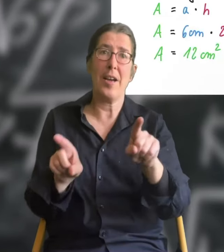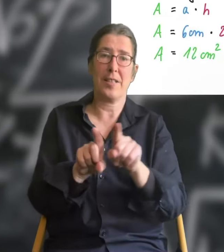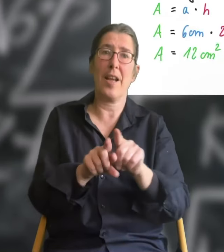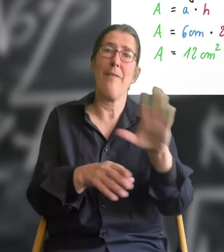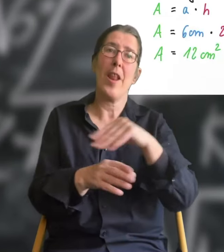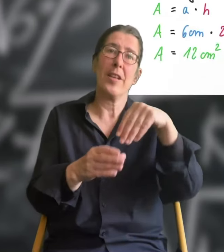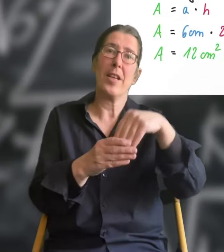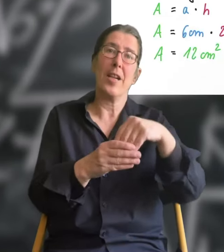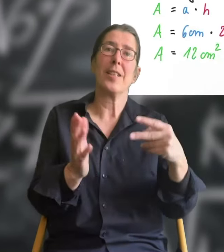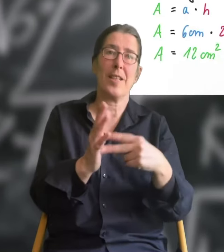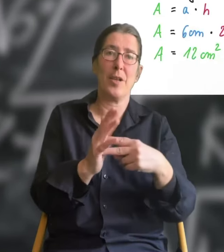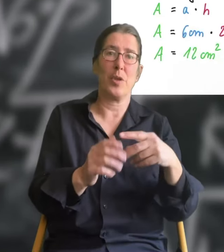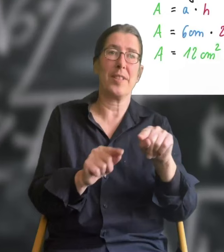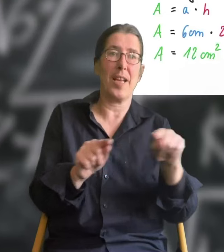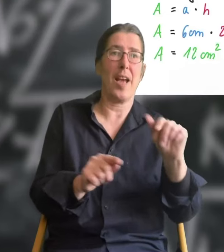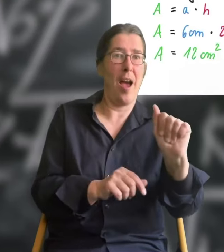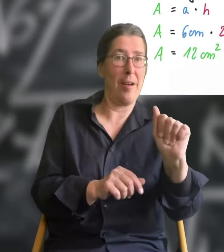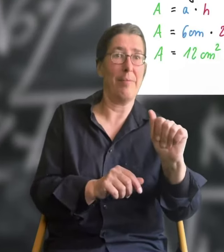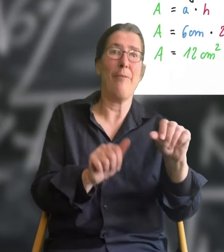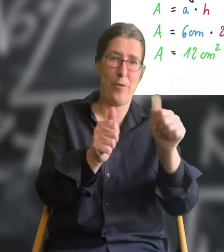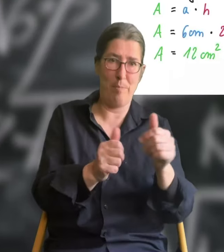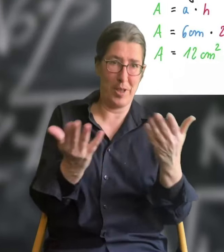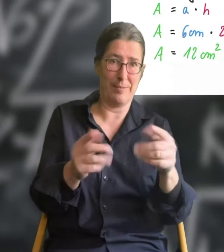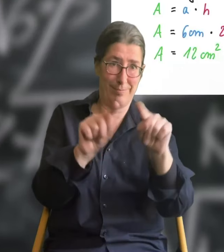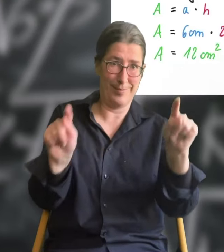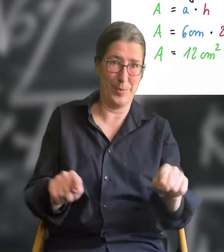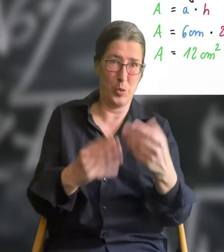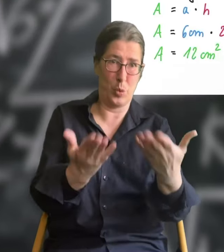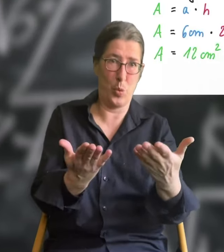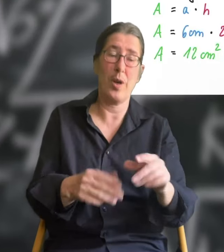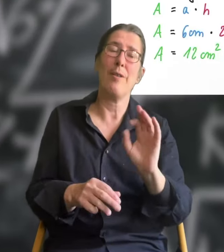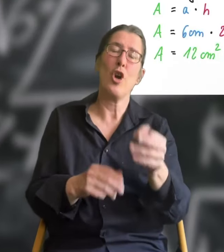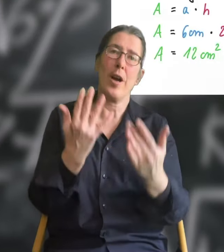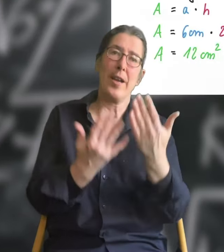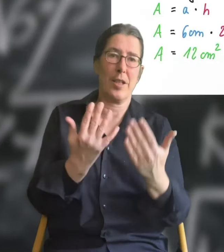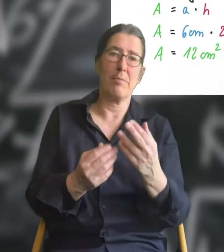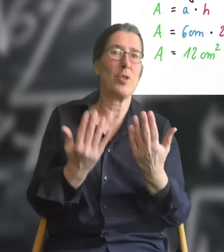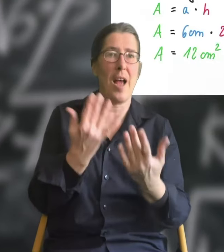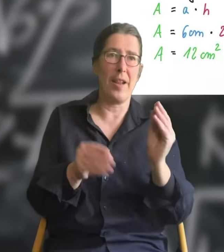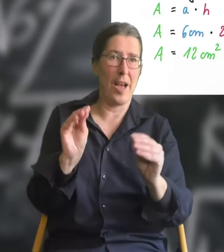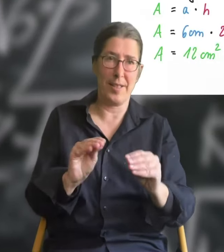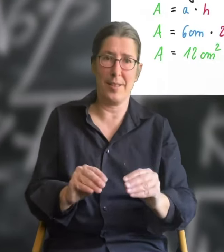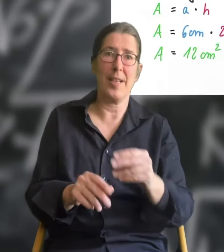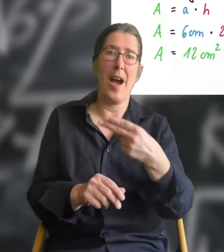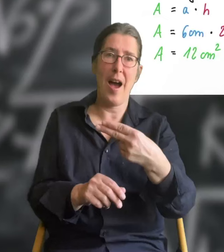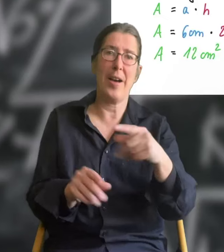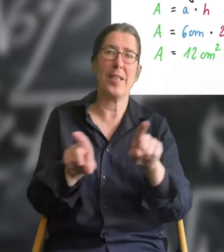Seite A. Da habe ich die Formel und um das auszurechnen, setzen wir die Zahlen ein. H ist gleich